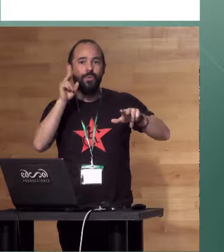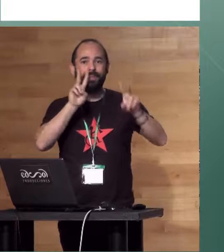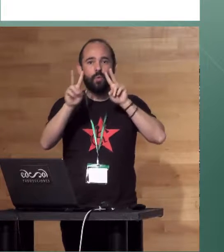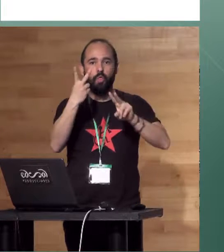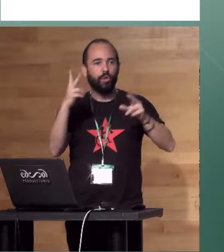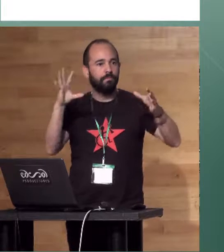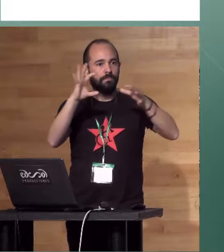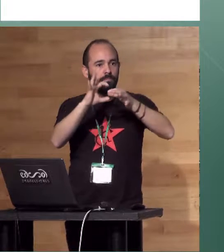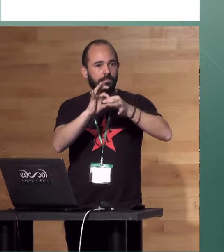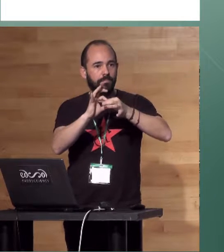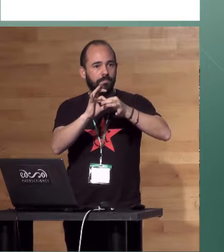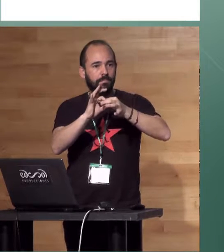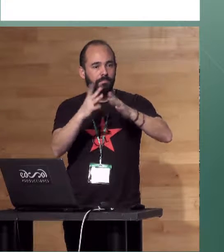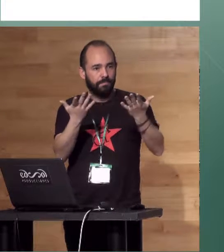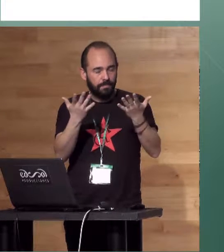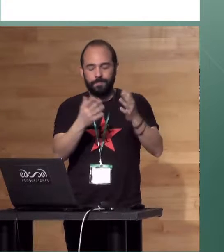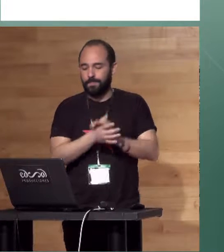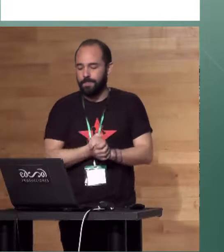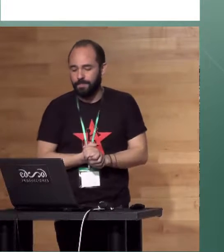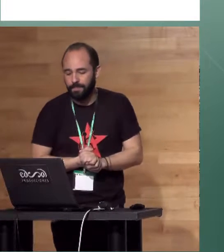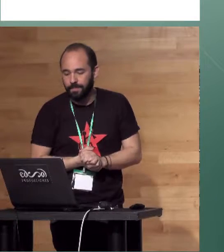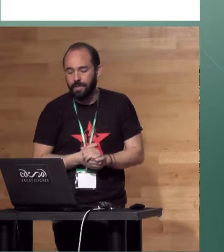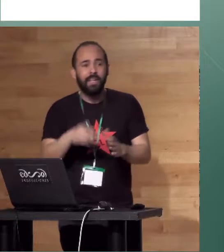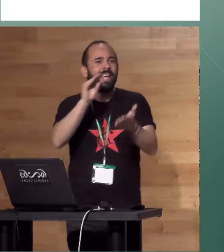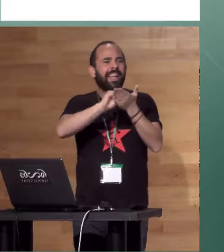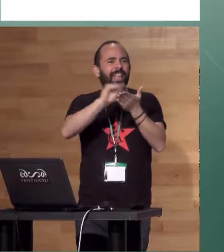La palabra audiovisual es audio e imagen.